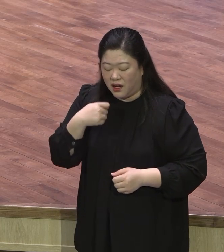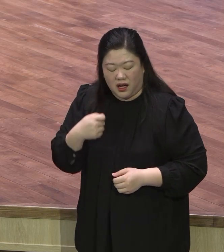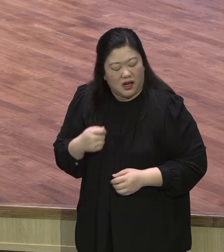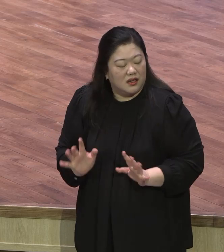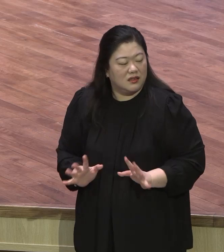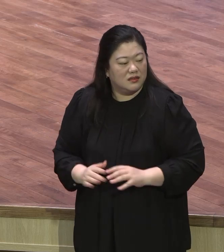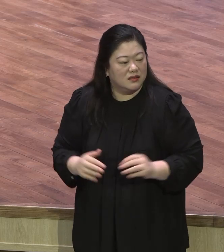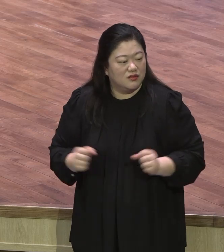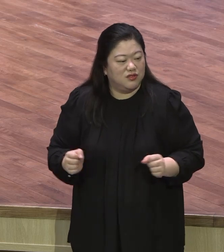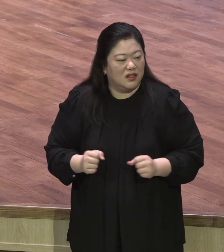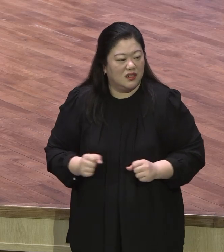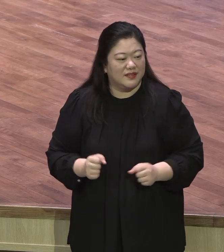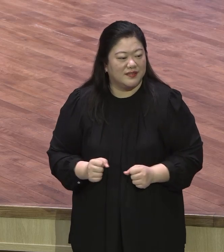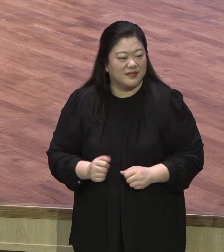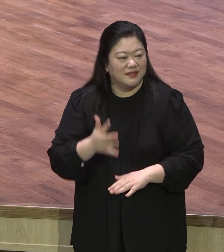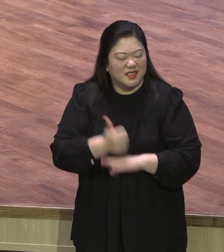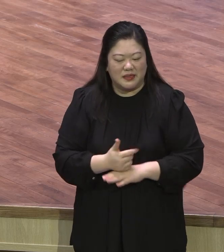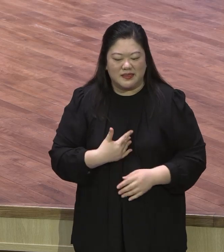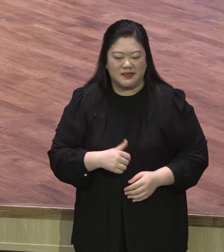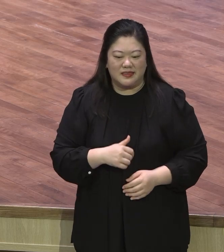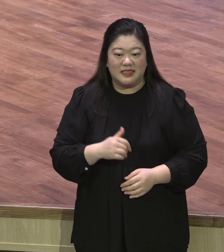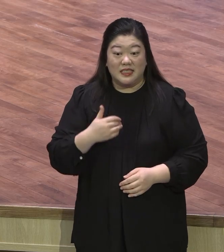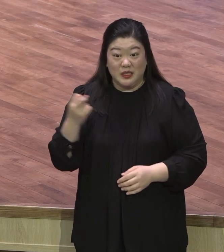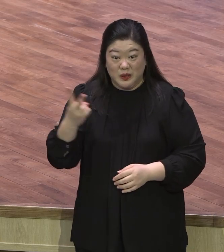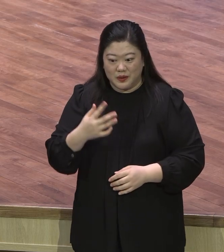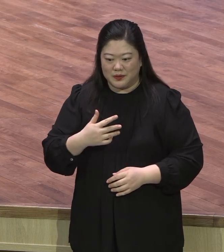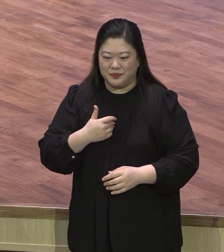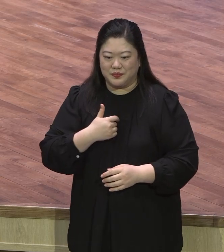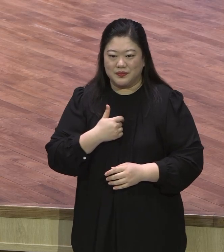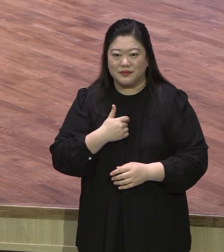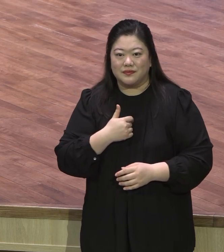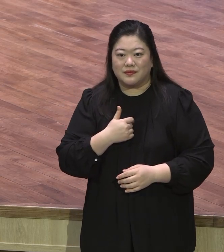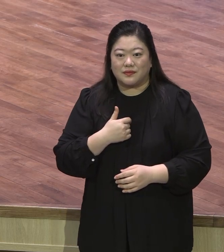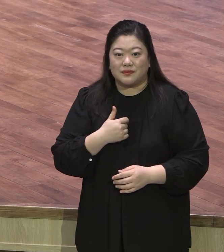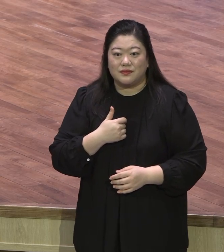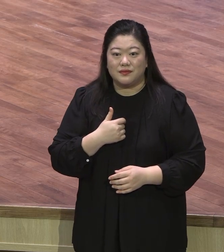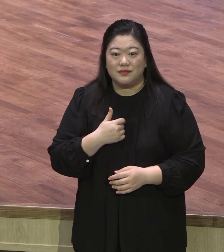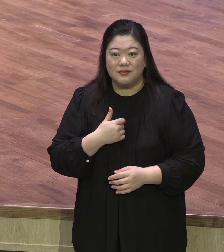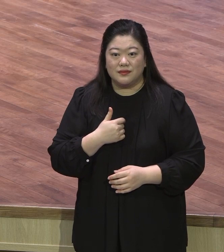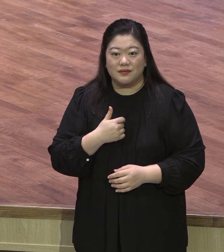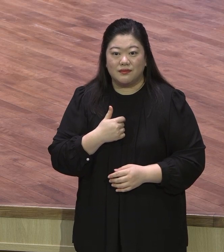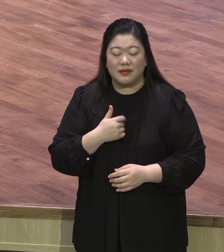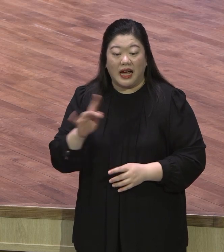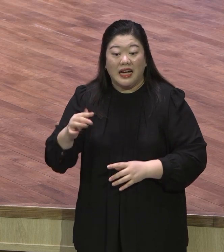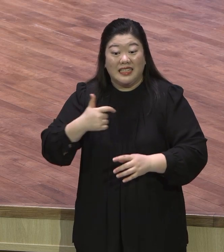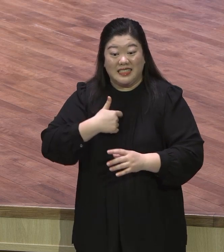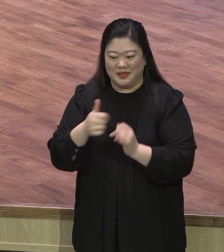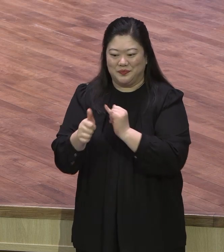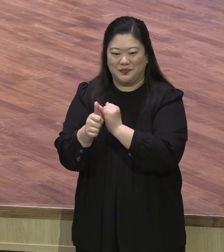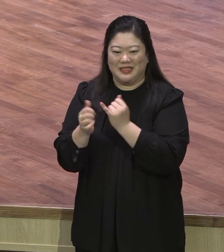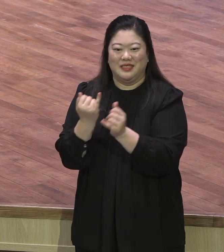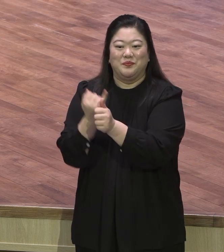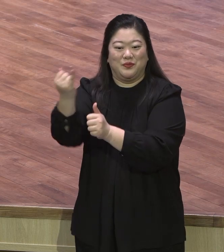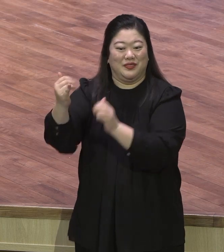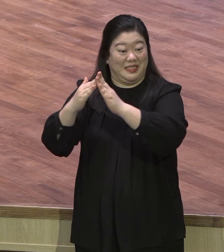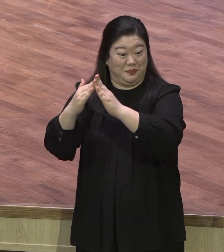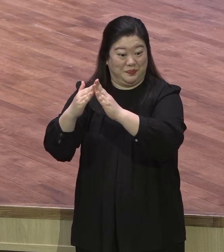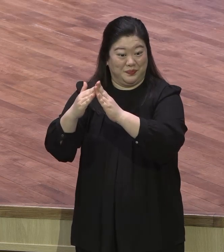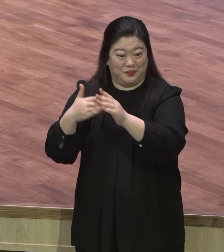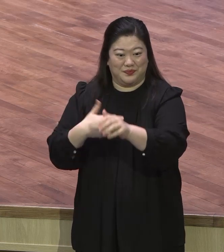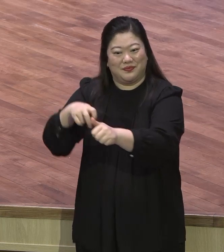떠들었더니 참다 참다 못한 장인 말입니다. 자네는 밥 먹을 때 그렇게 말을 많이 하나 그러더라고 점잖하여